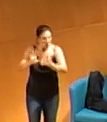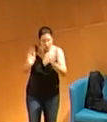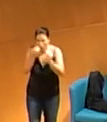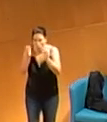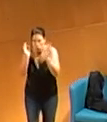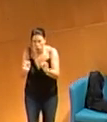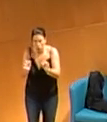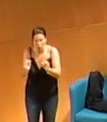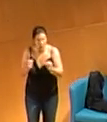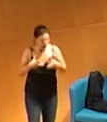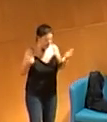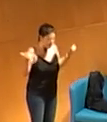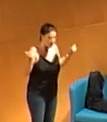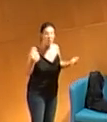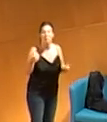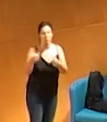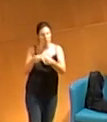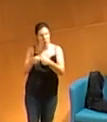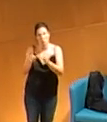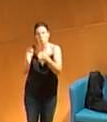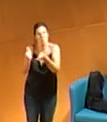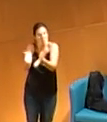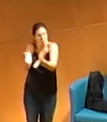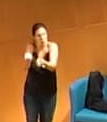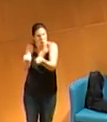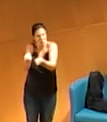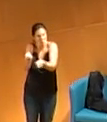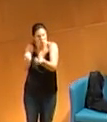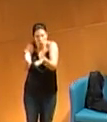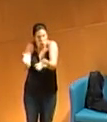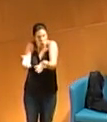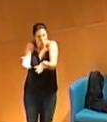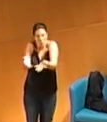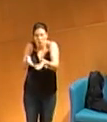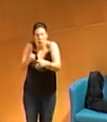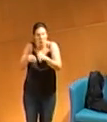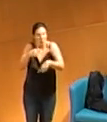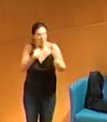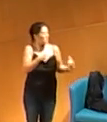Ça nous envahit complètement. Et des fois, on va oser se dire entre nous.